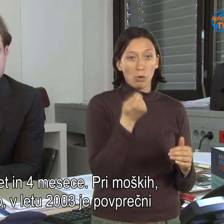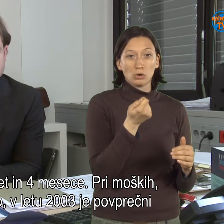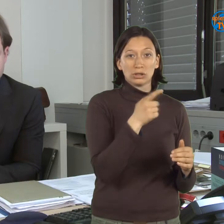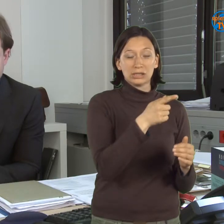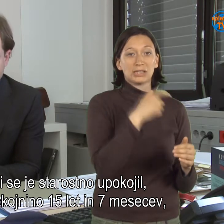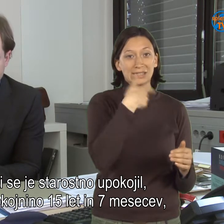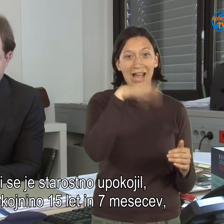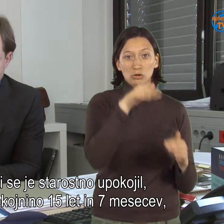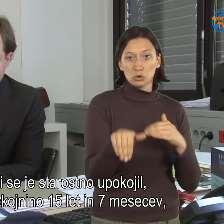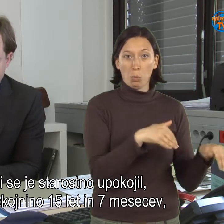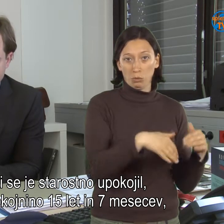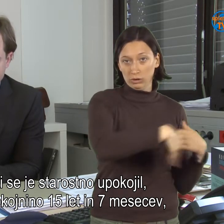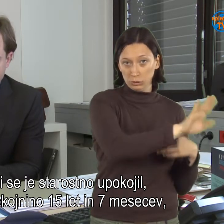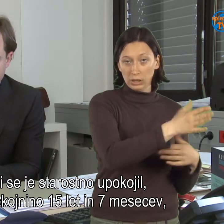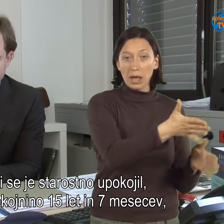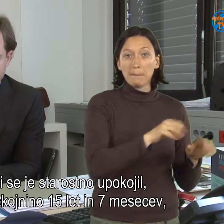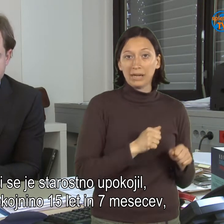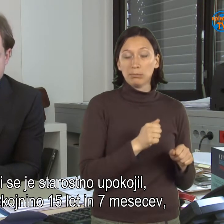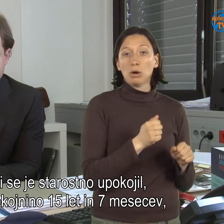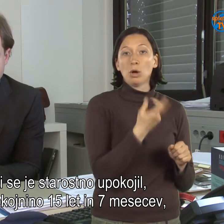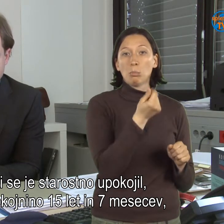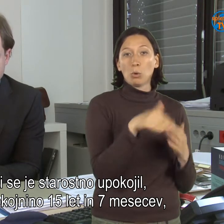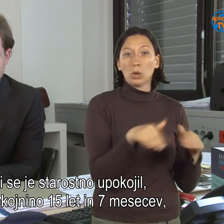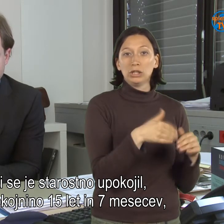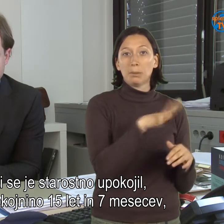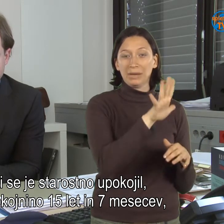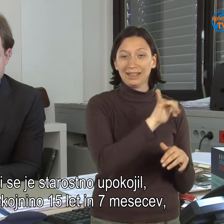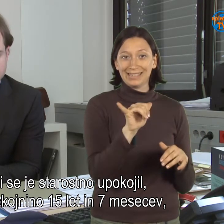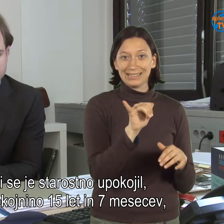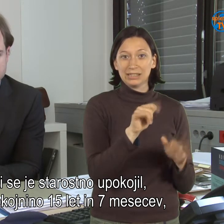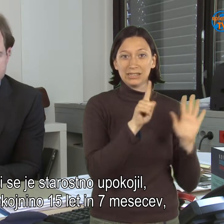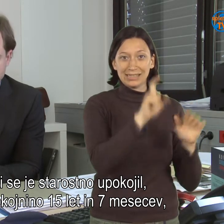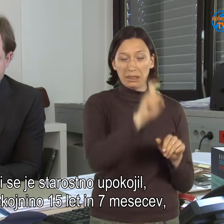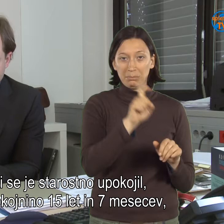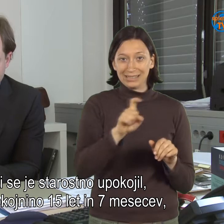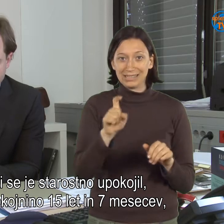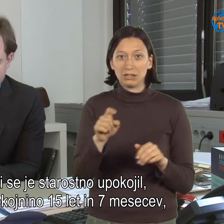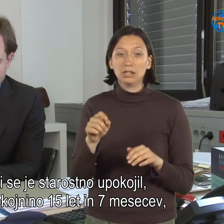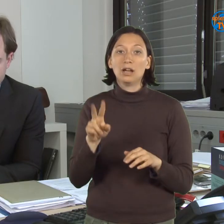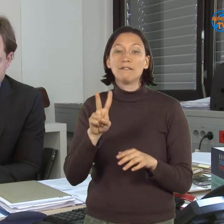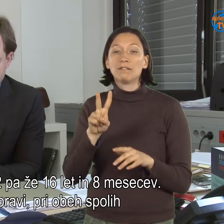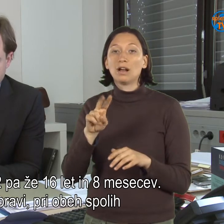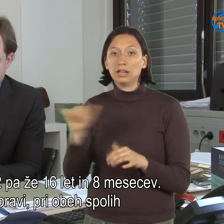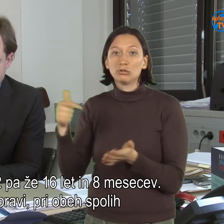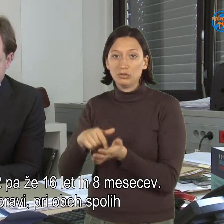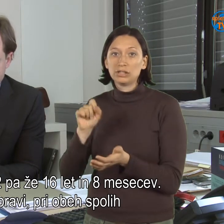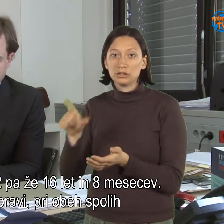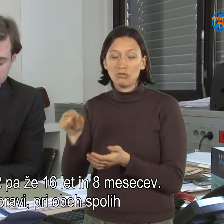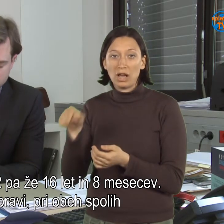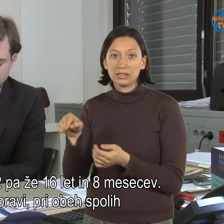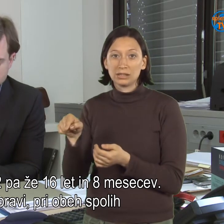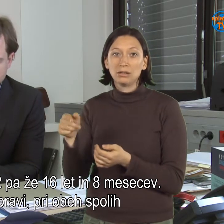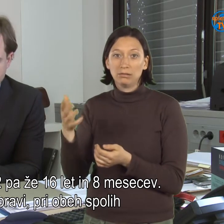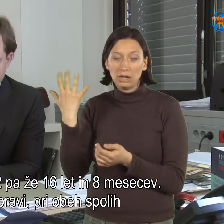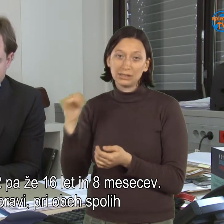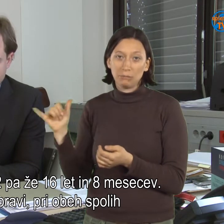ki se je starostno upokojil, prejemal pokojnino 15 let in 7 mesecev. V letošnjem letu 2012,